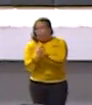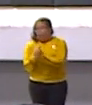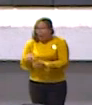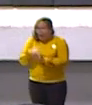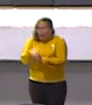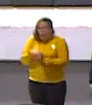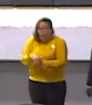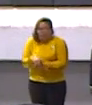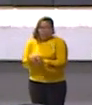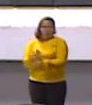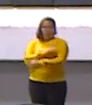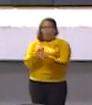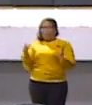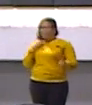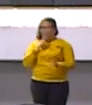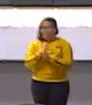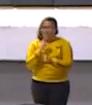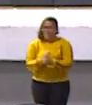gracias